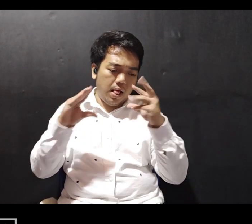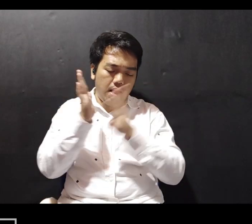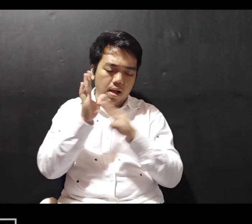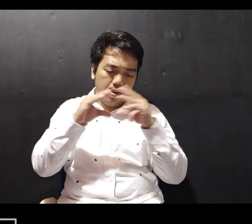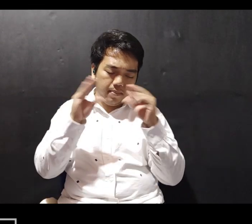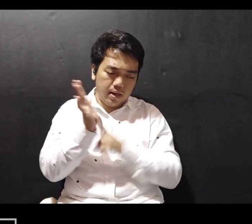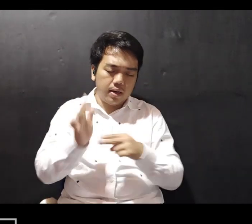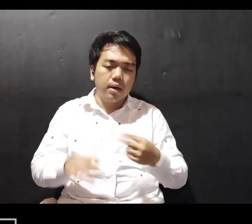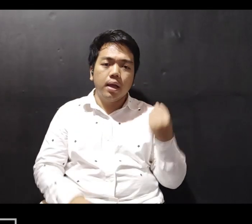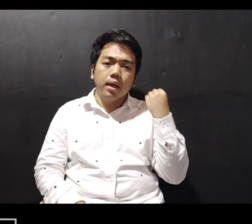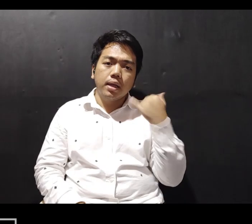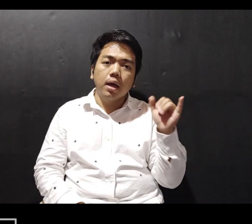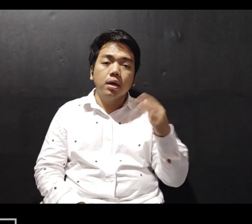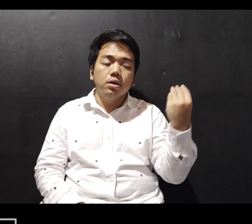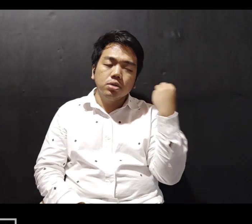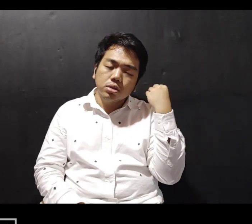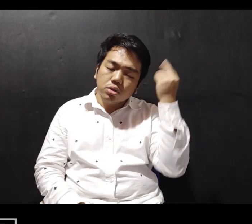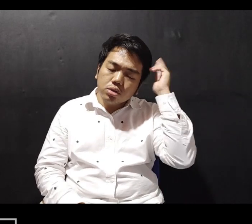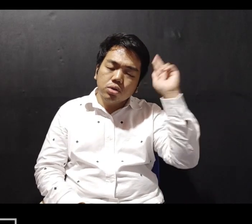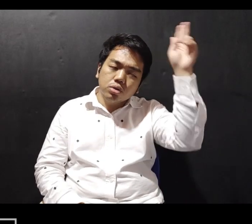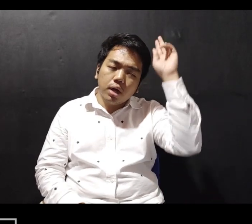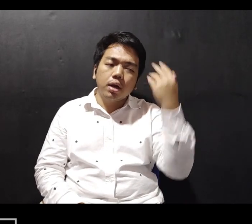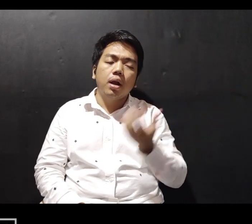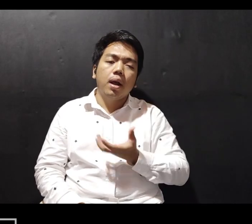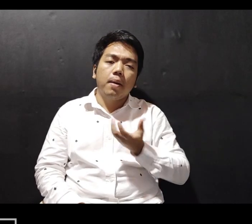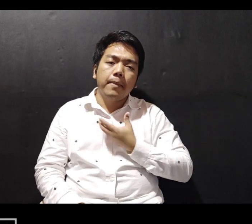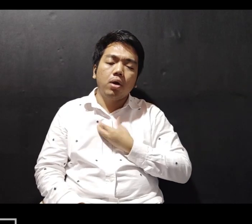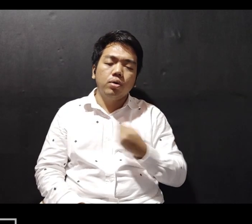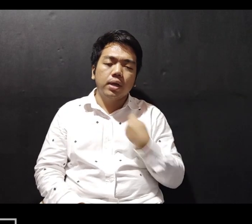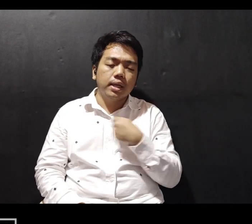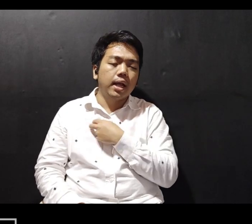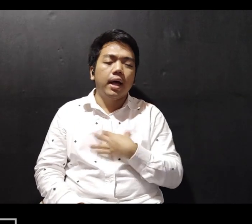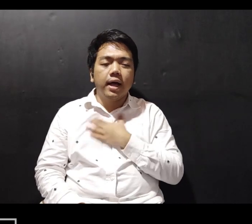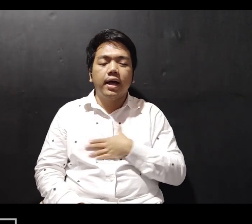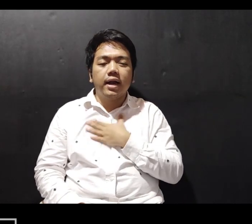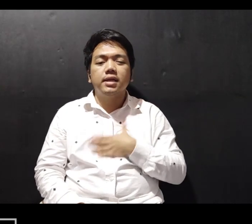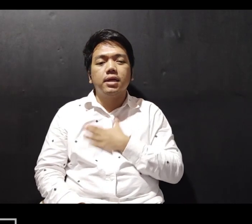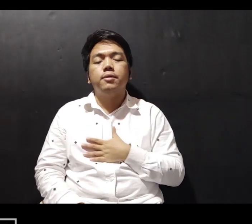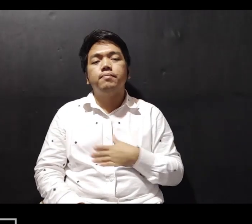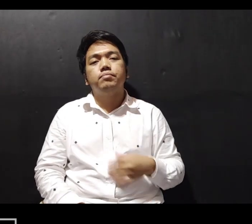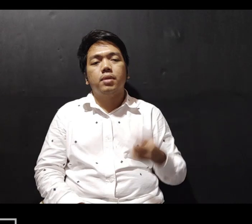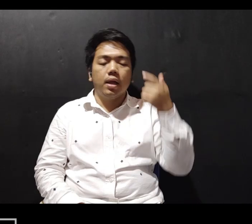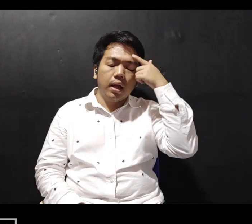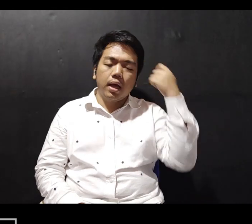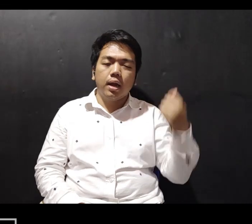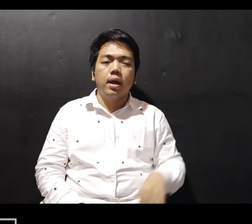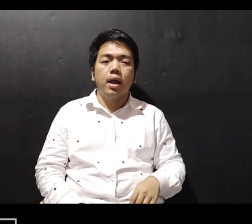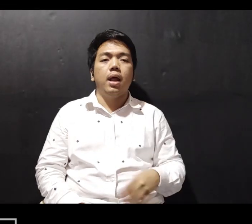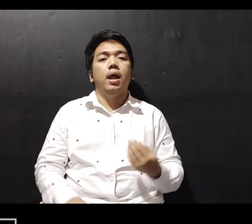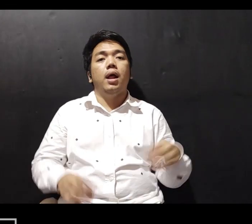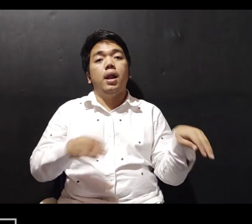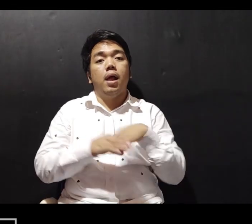Karena dalam masa-masa penantian adalah cara Tuhan untuk mempersiapkan kita supaya